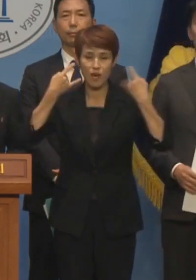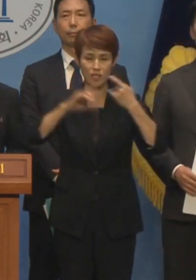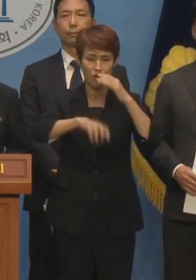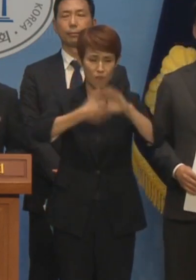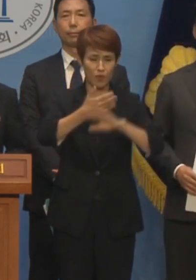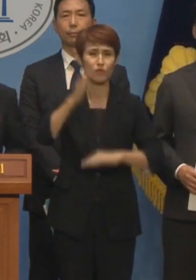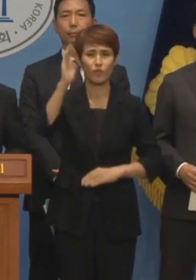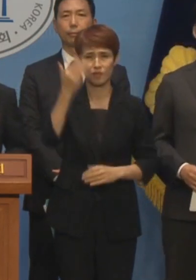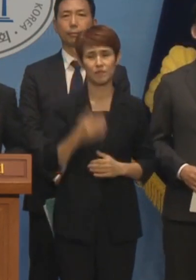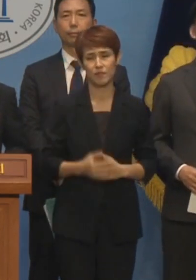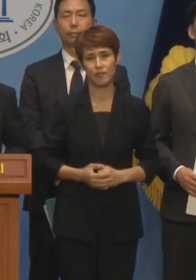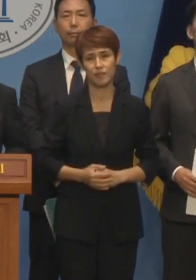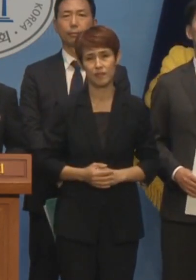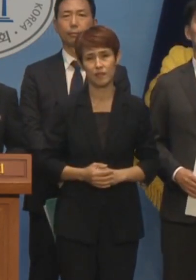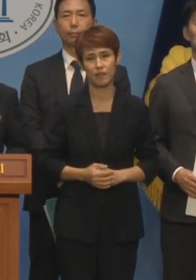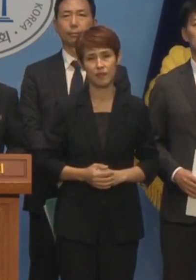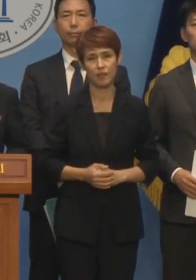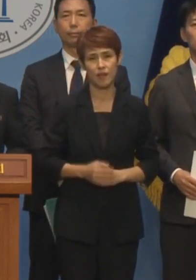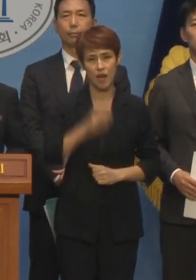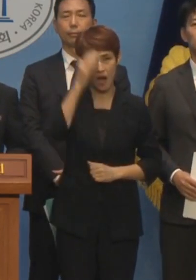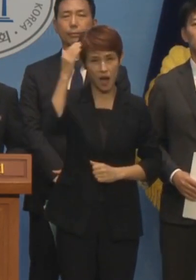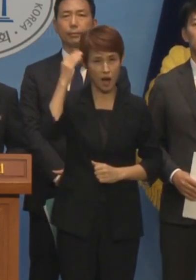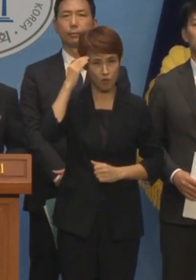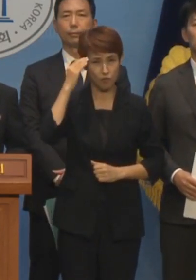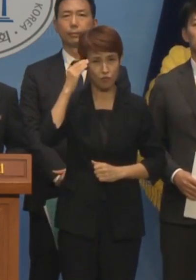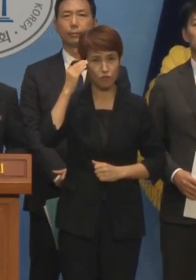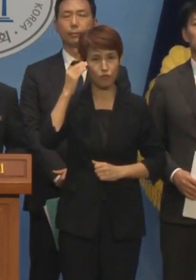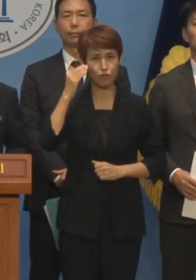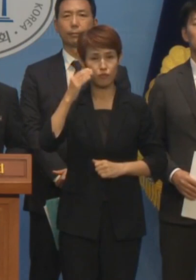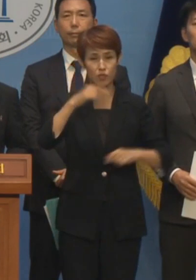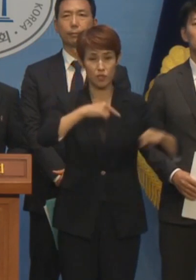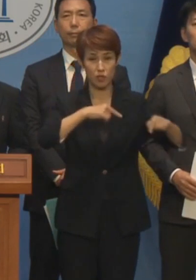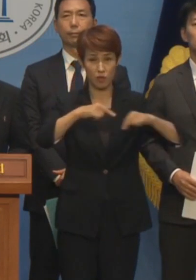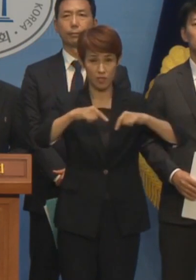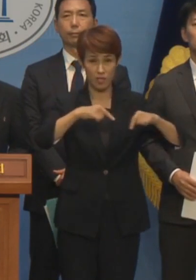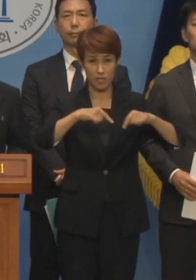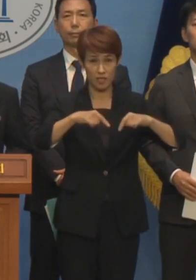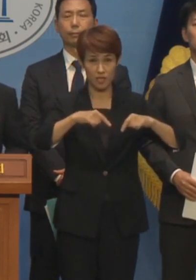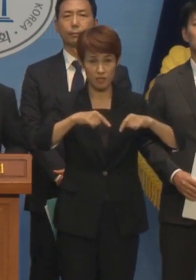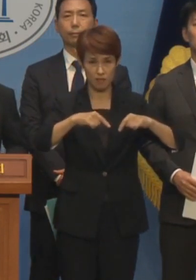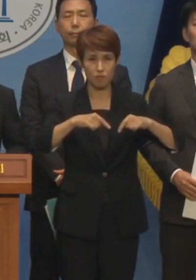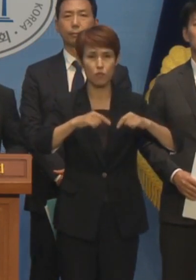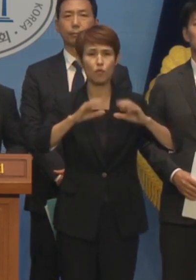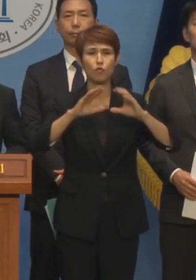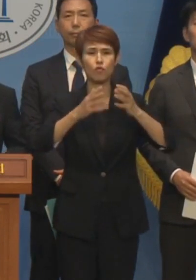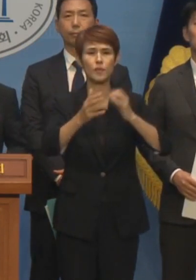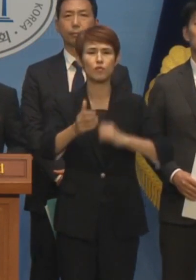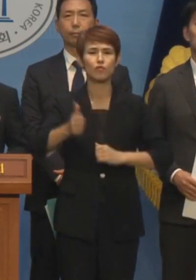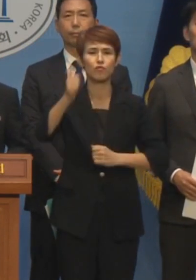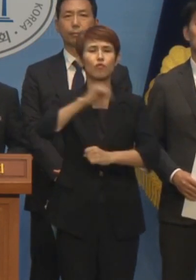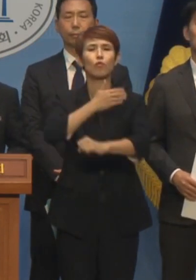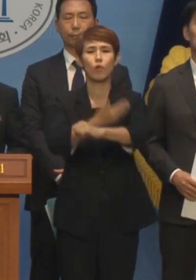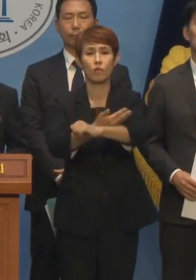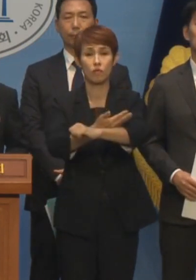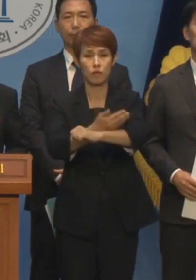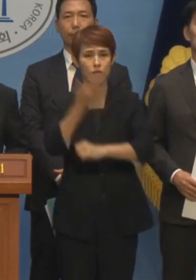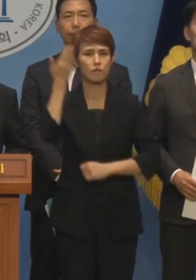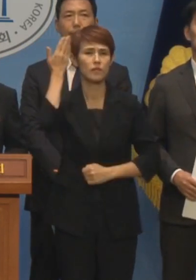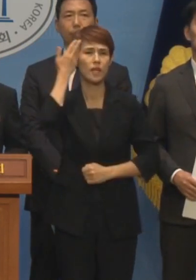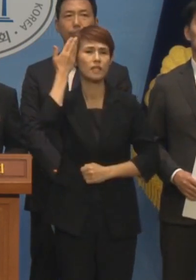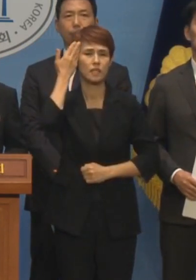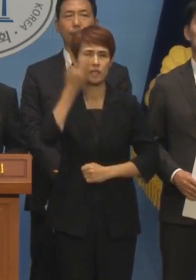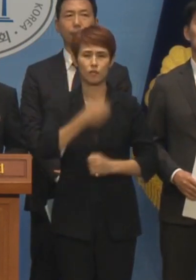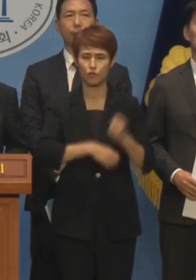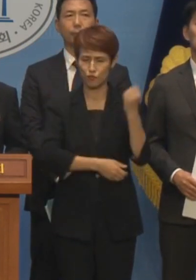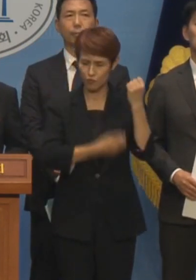이어집니다. 대한민국의 헌정 질서는 헌법 1조입니다. 국민 주권입니다. 국민 주권은 상식을 바탕으로 합니다. 이